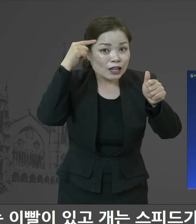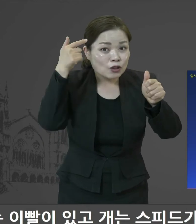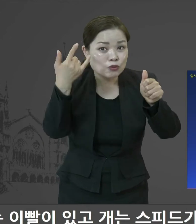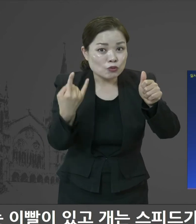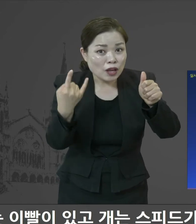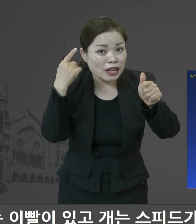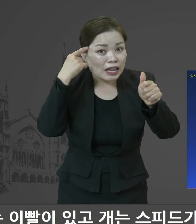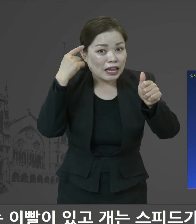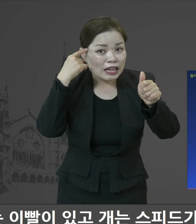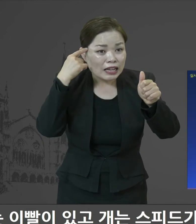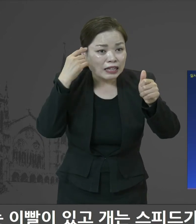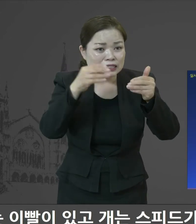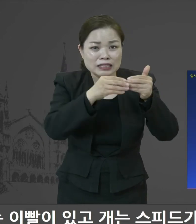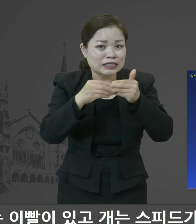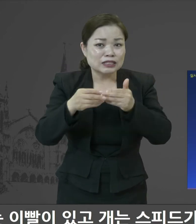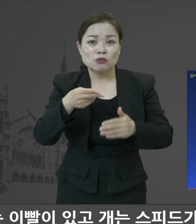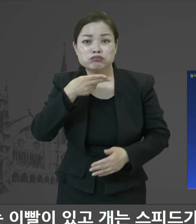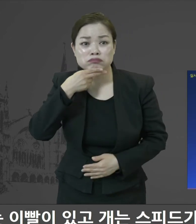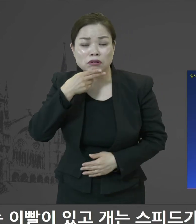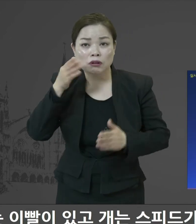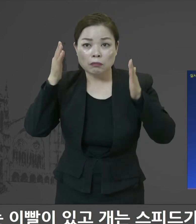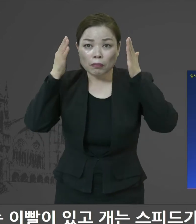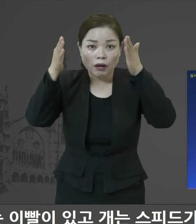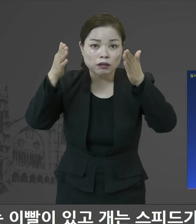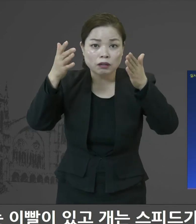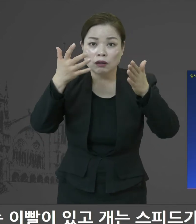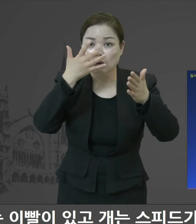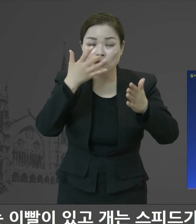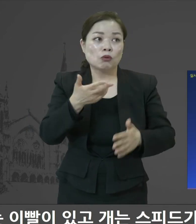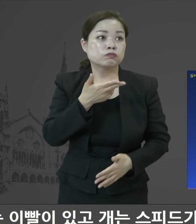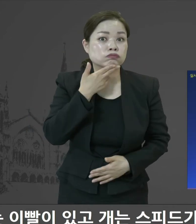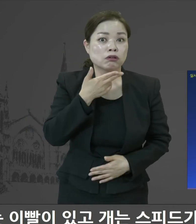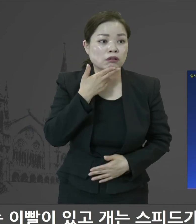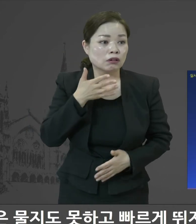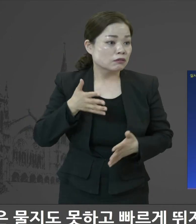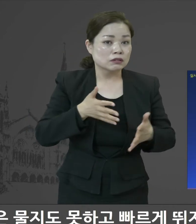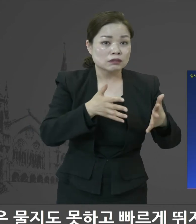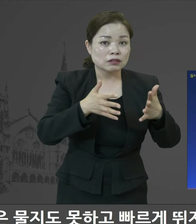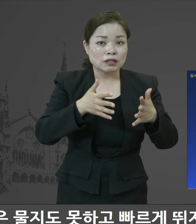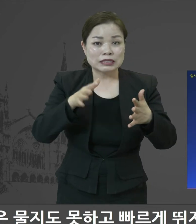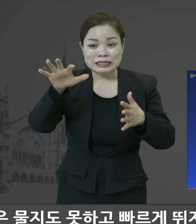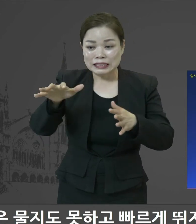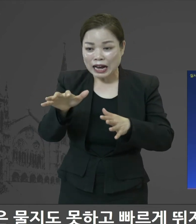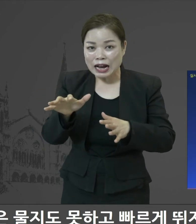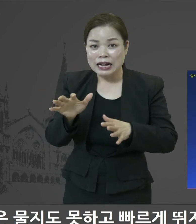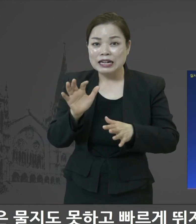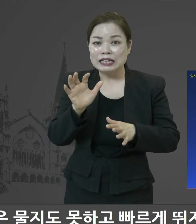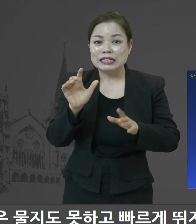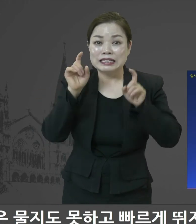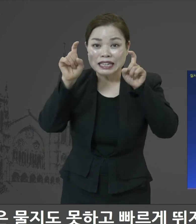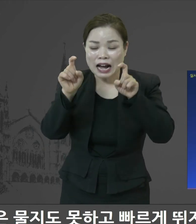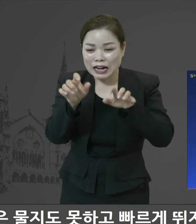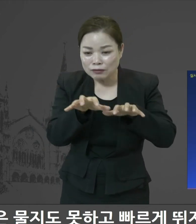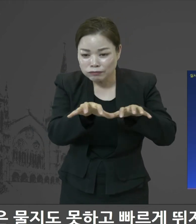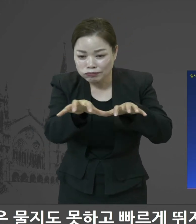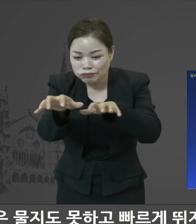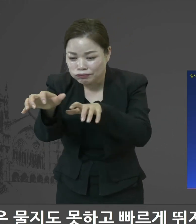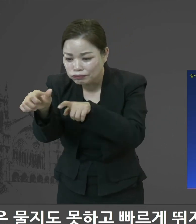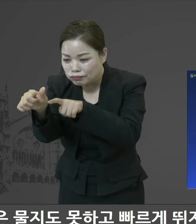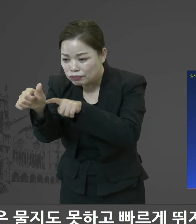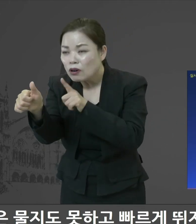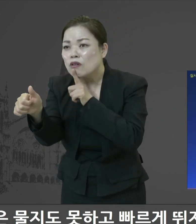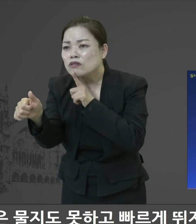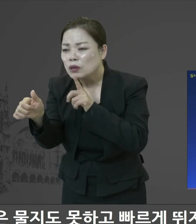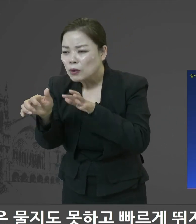속에는 내비게이션 기능이 없어요. 방향 감각이 전혀 없어서 길을 갈 때도 그냥 앞에 가는 양의 엉덩이만 보고 찾아가는 거예요. 쫓아가는